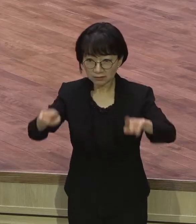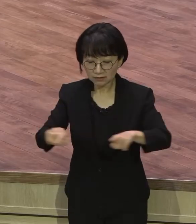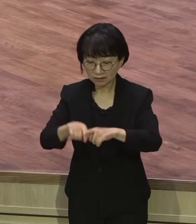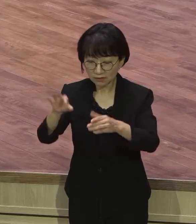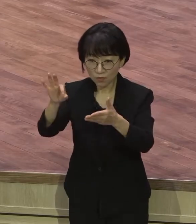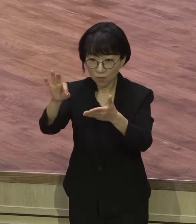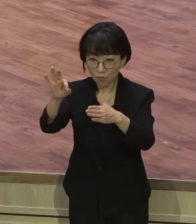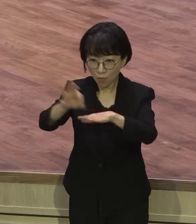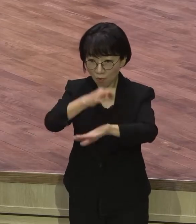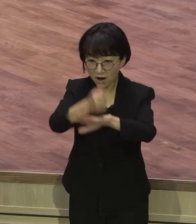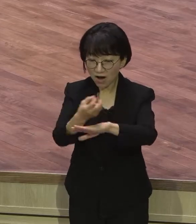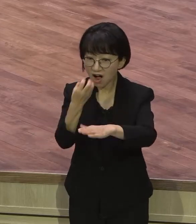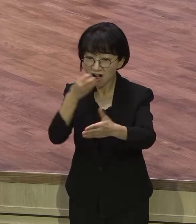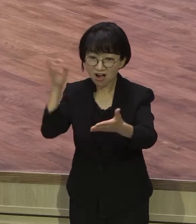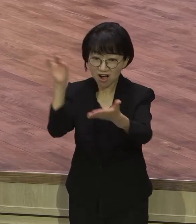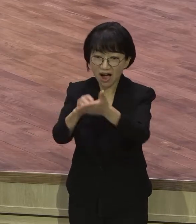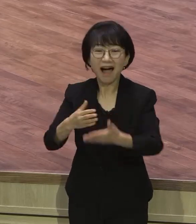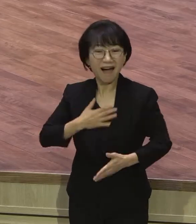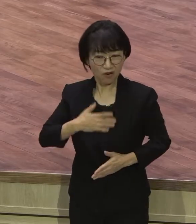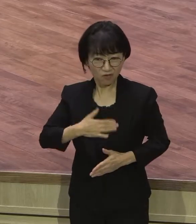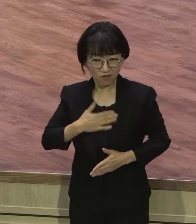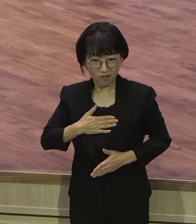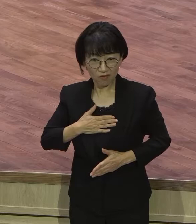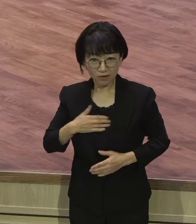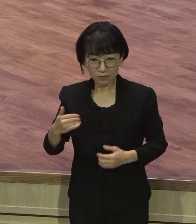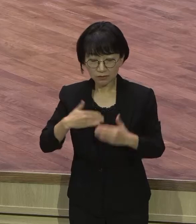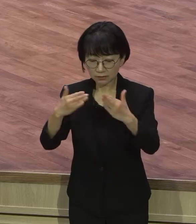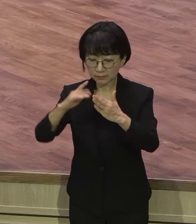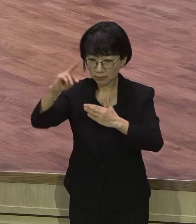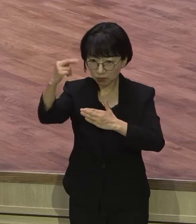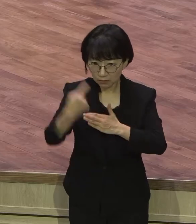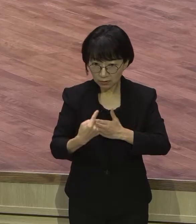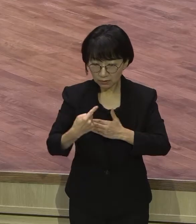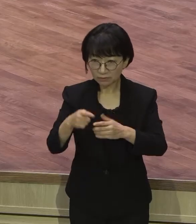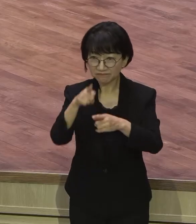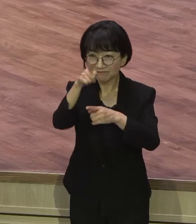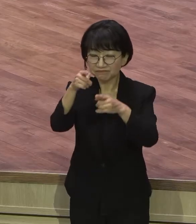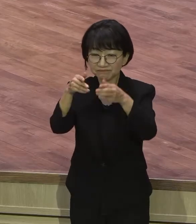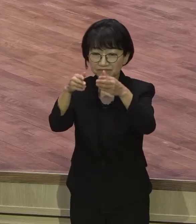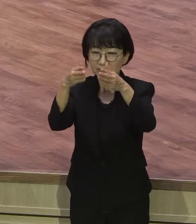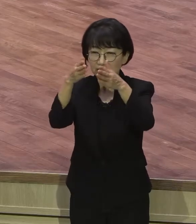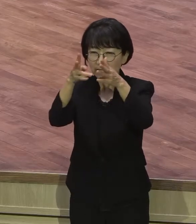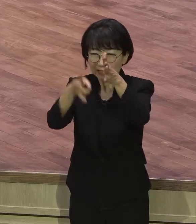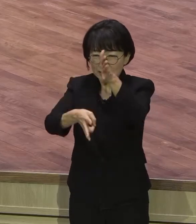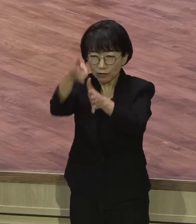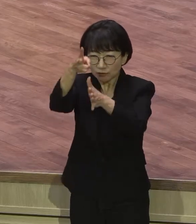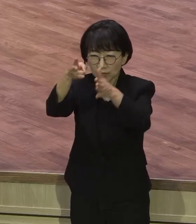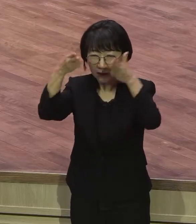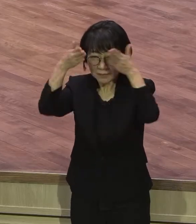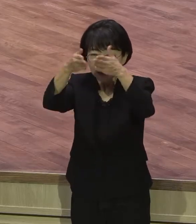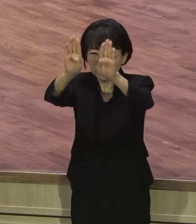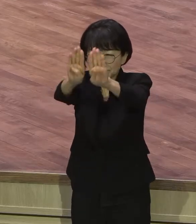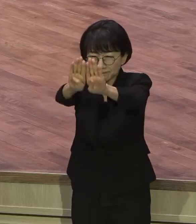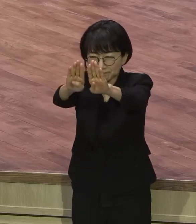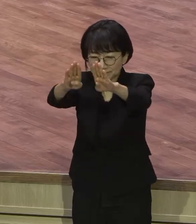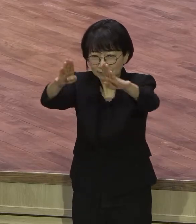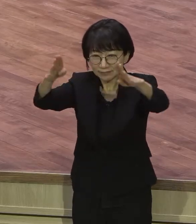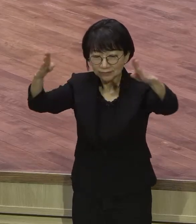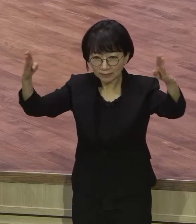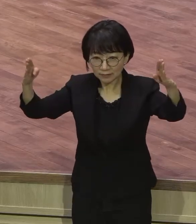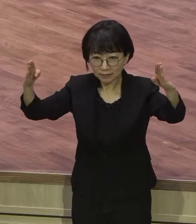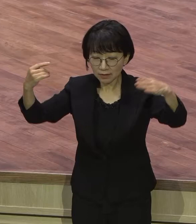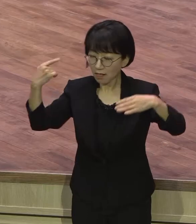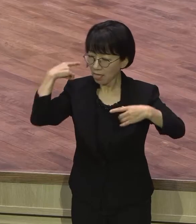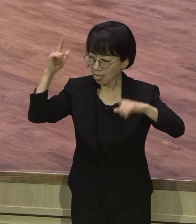조서에 왕의 도장이 찍힌 줄 알고도 자기 집에 돌아가서는 윗방에 올라가 예루살렘을 향한 창문을 열고